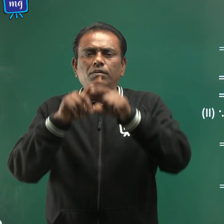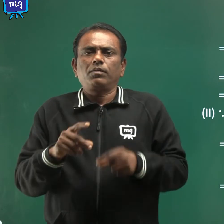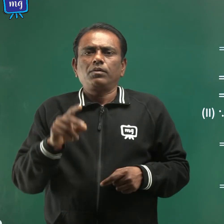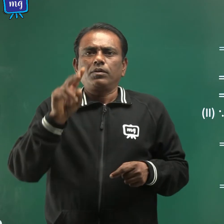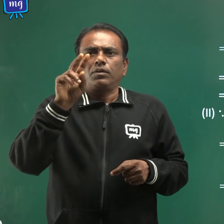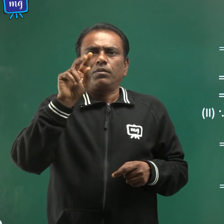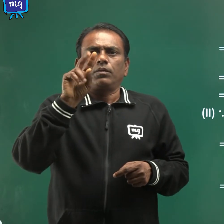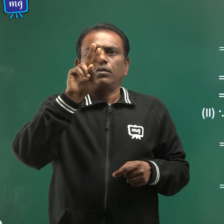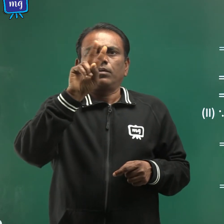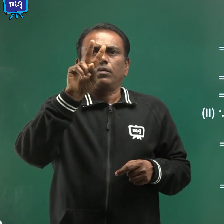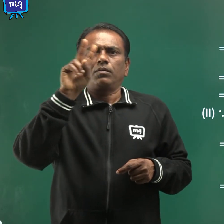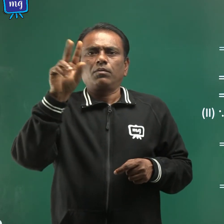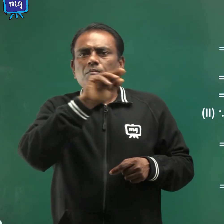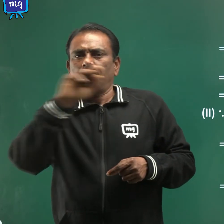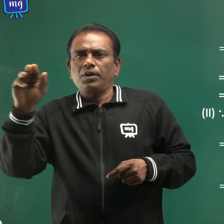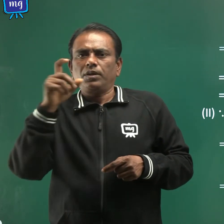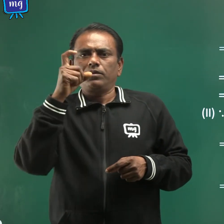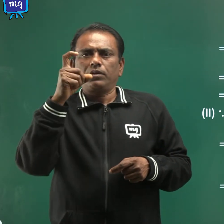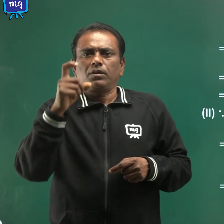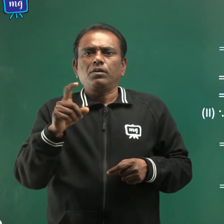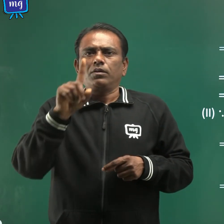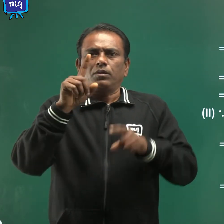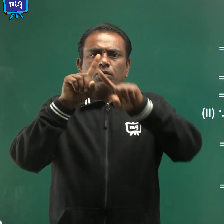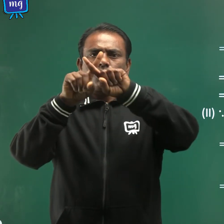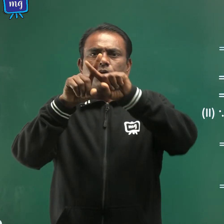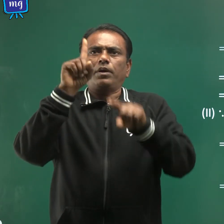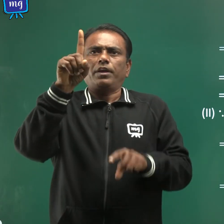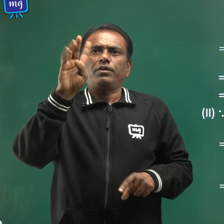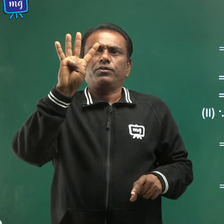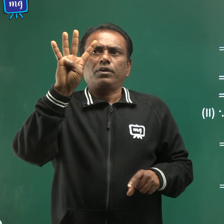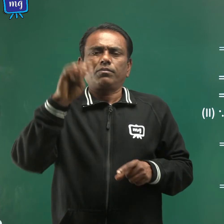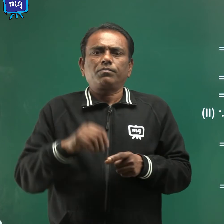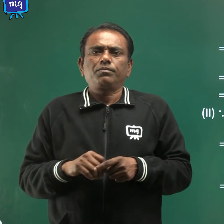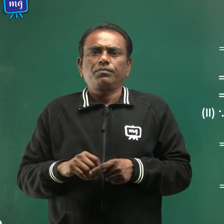हां भाई ड्यूटी साथ को उड़ा चावला अ